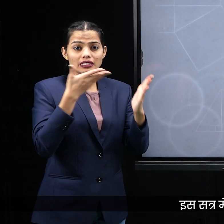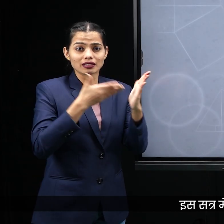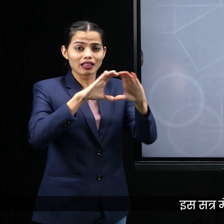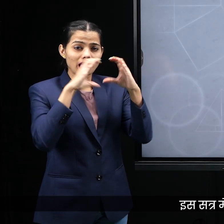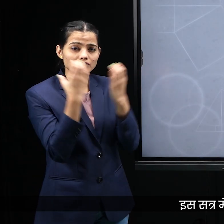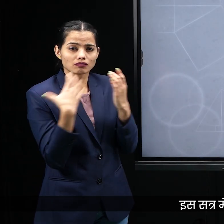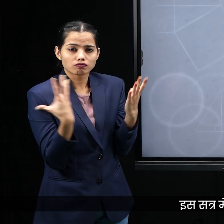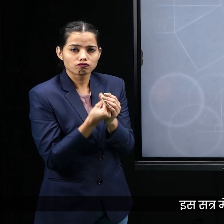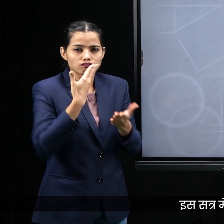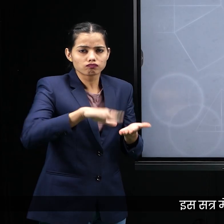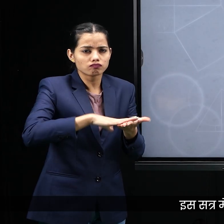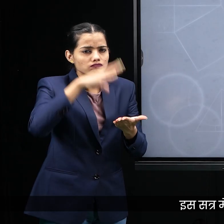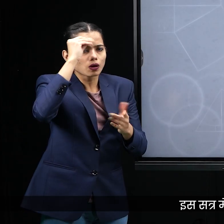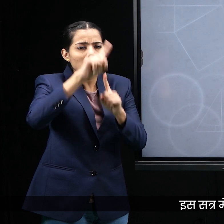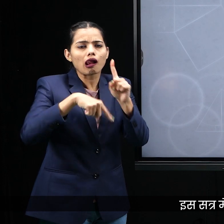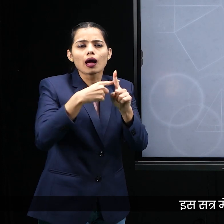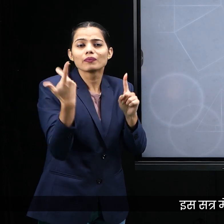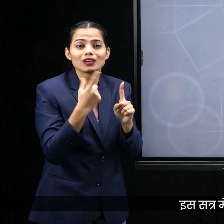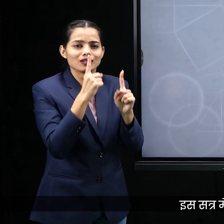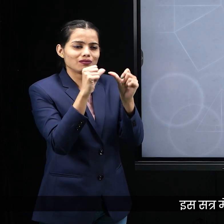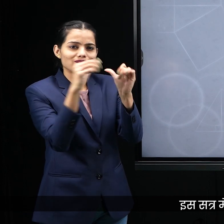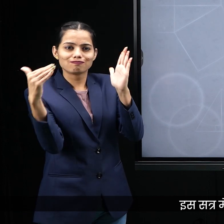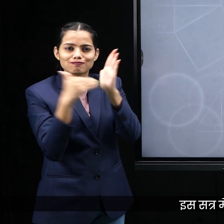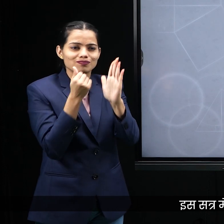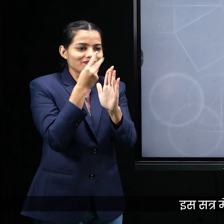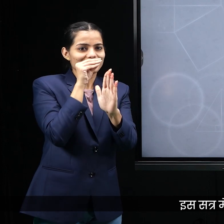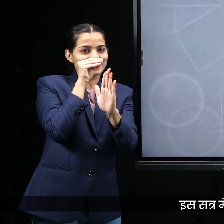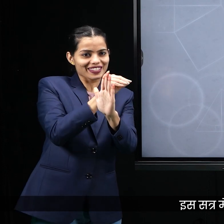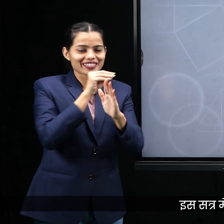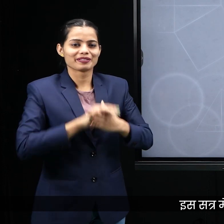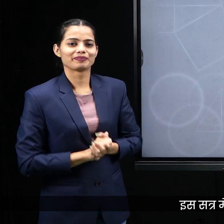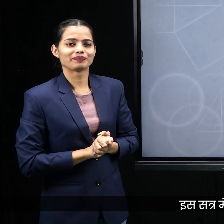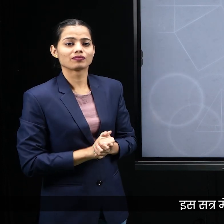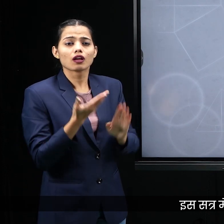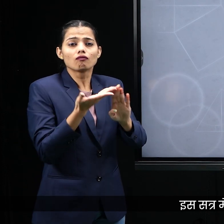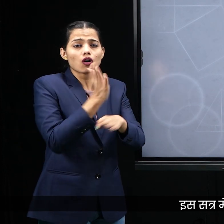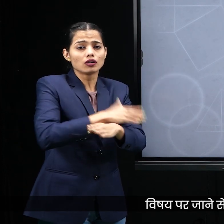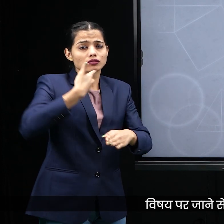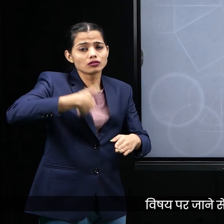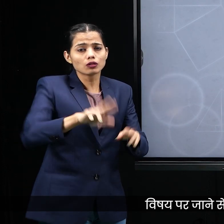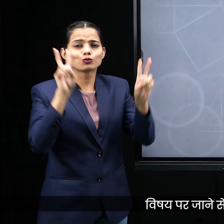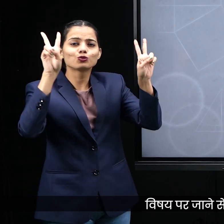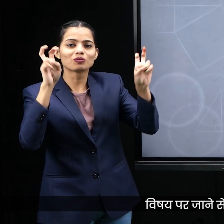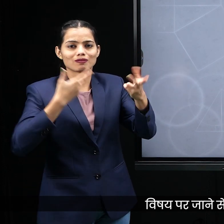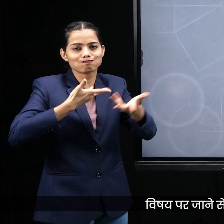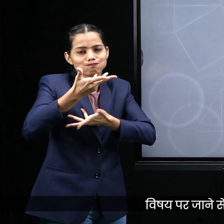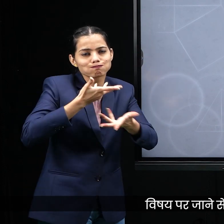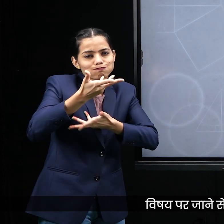इस सत्र में हम बहुपदों के बारे में सीखेंगे। विषय पर जाने से